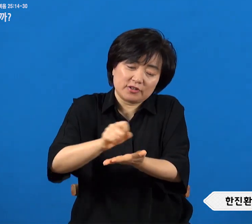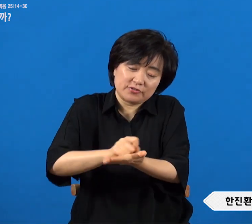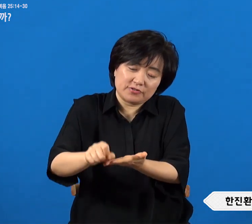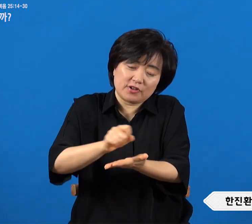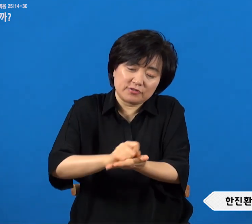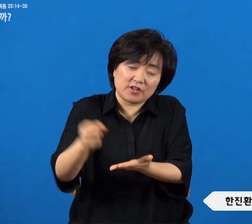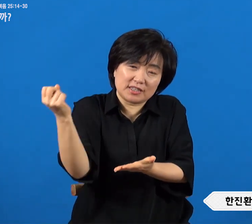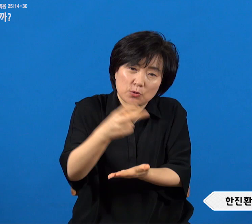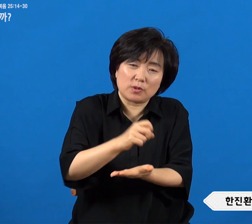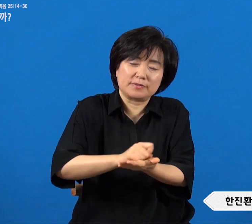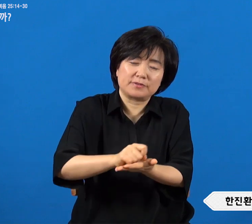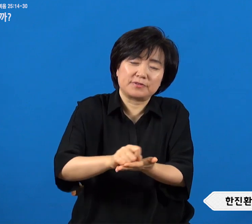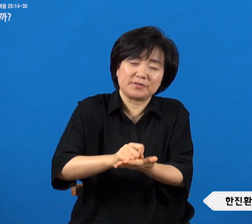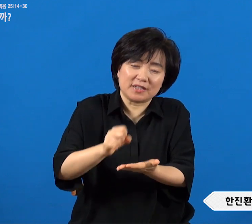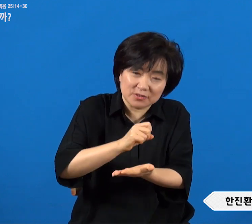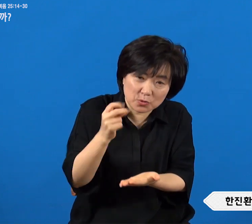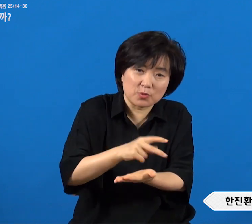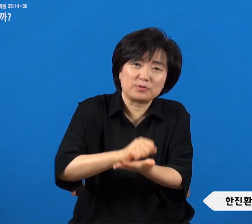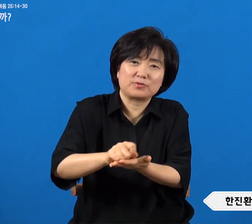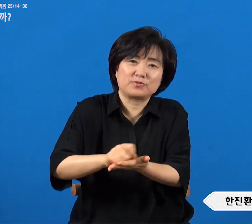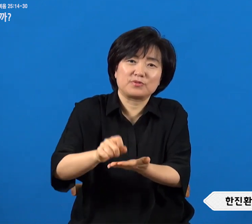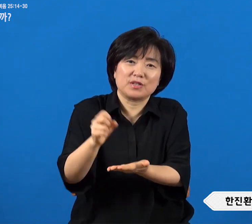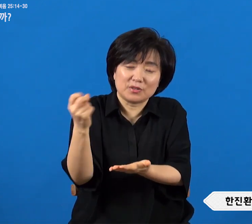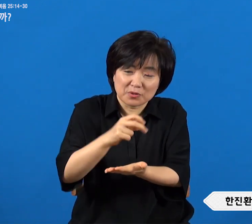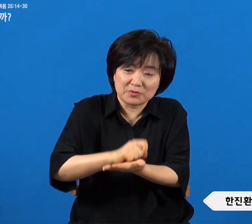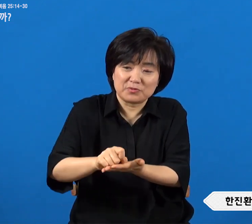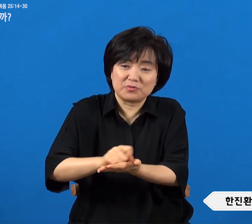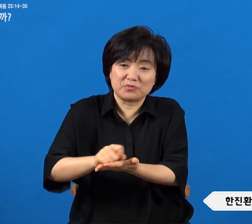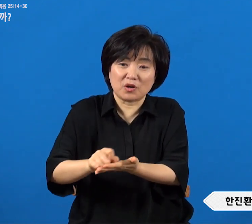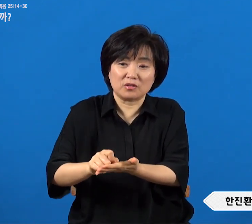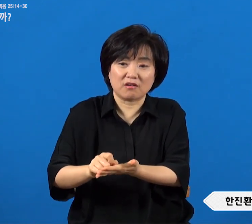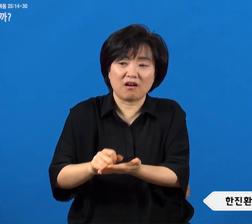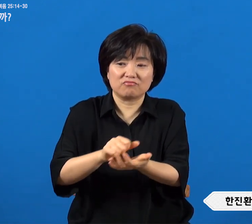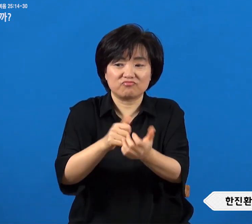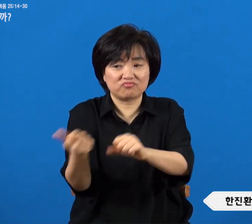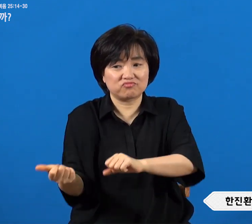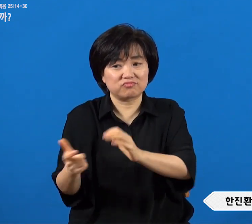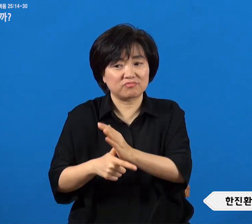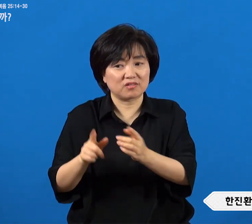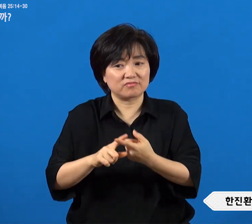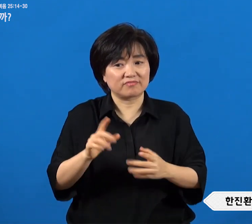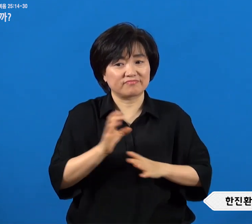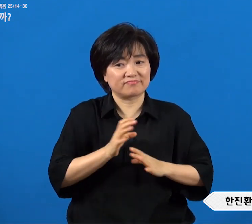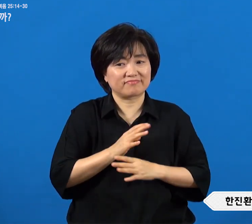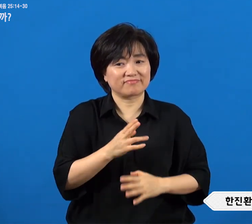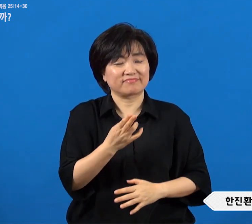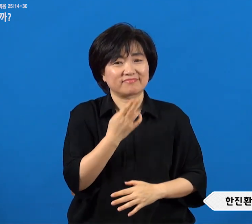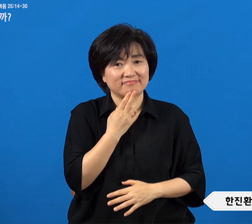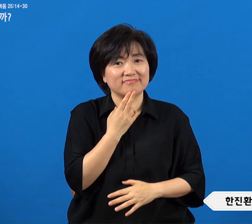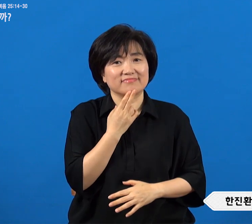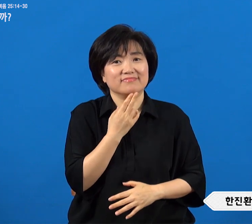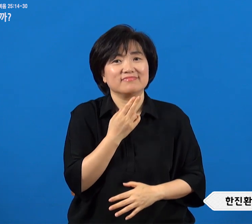사라져버리고 인생을 관조할 수 있어서 너무나 좋습니다. 그런 간증도 했습니다.